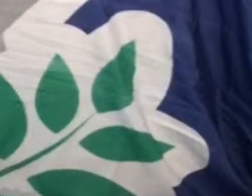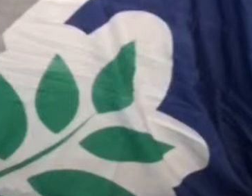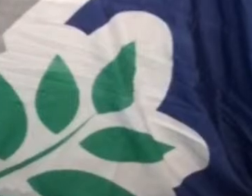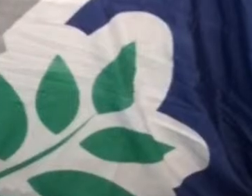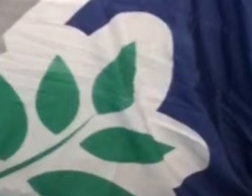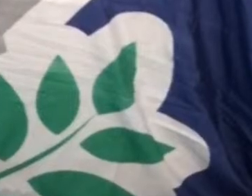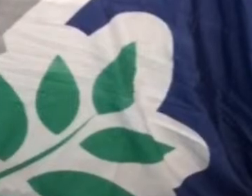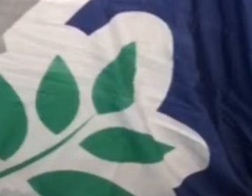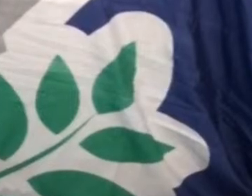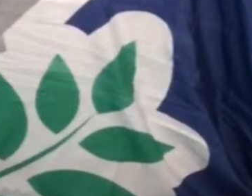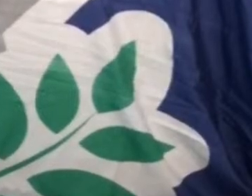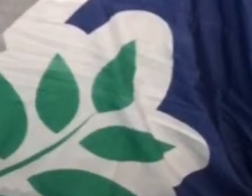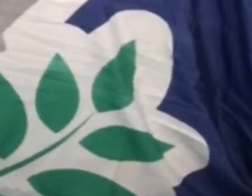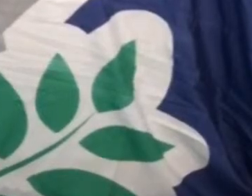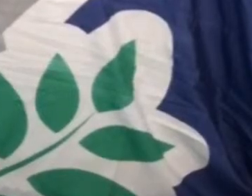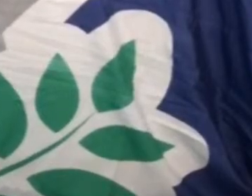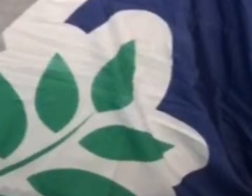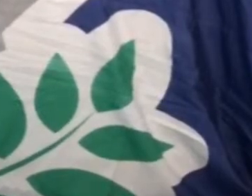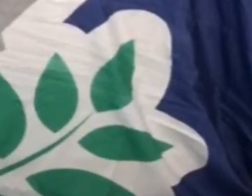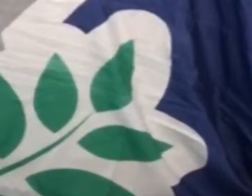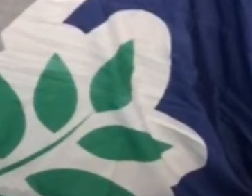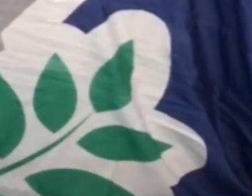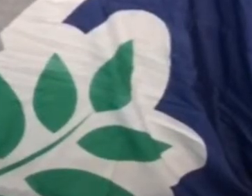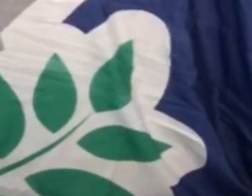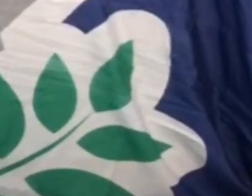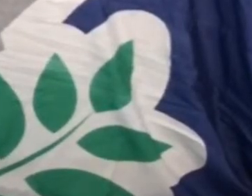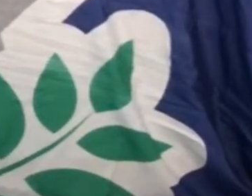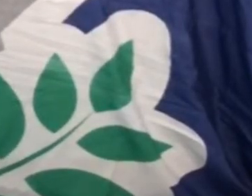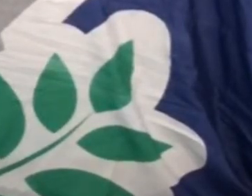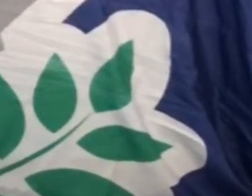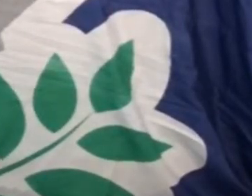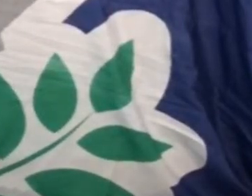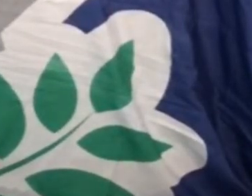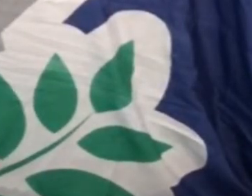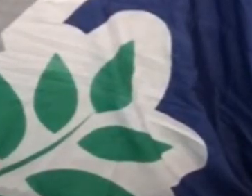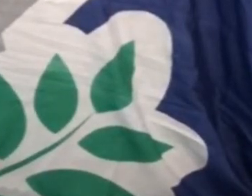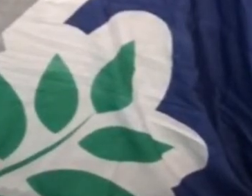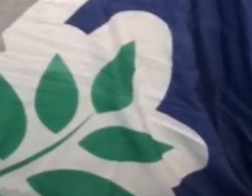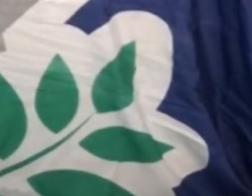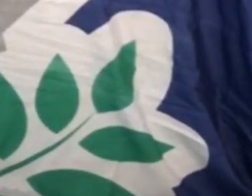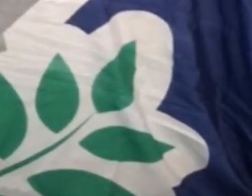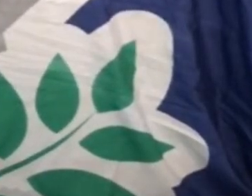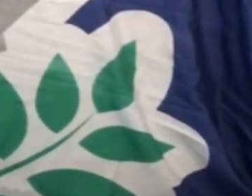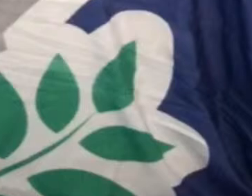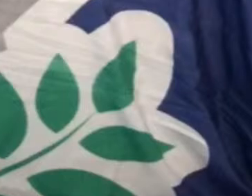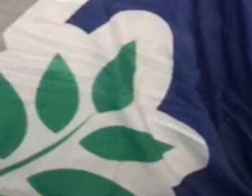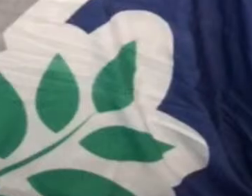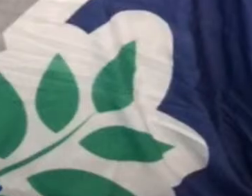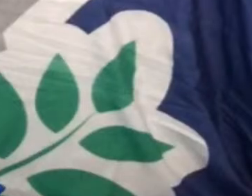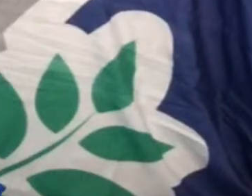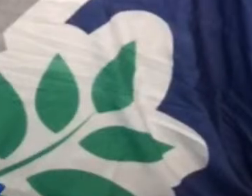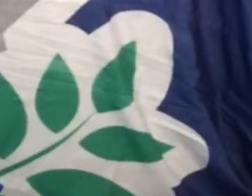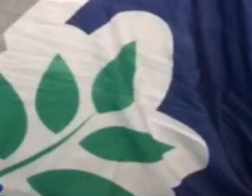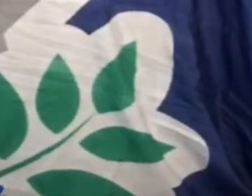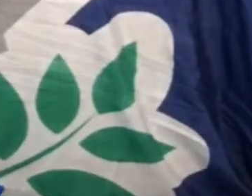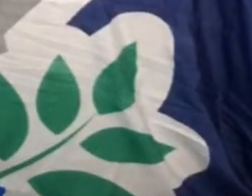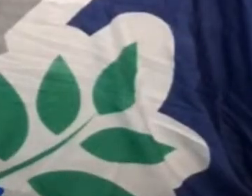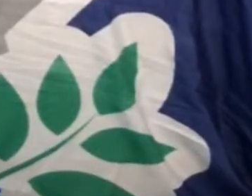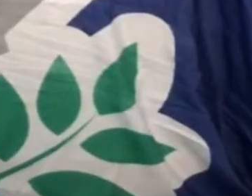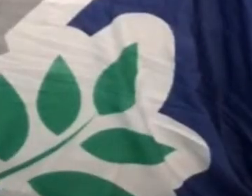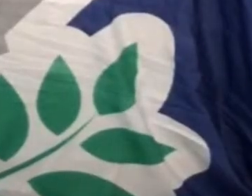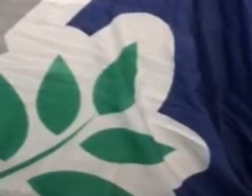da remesso de peso. Quero deixar isso aqui para vocês. A guerreira